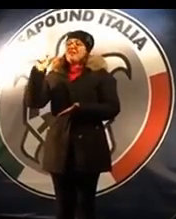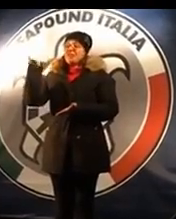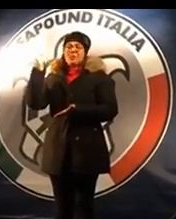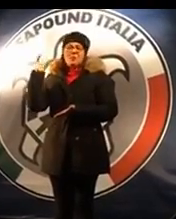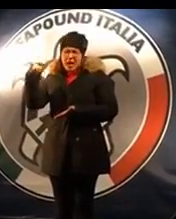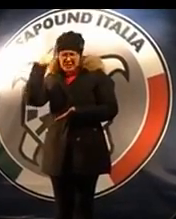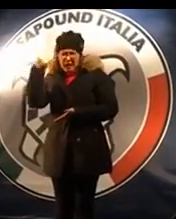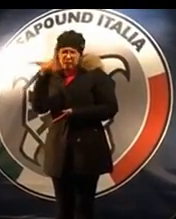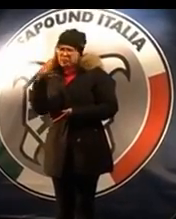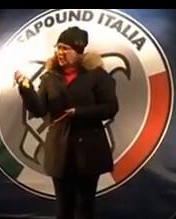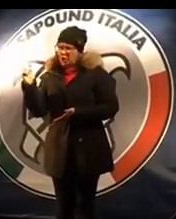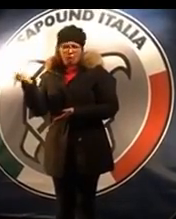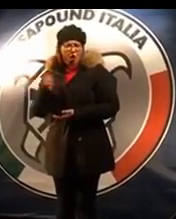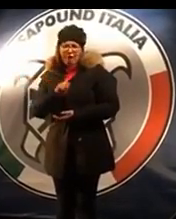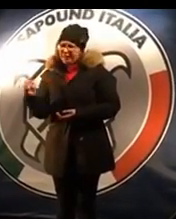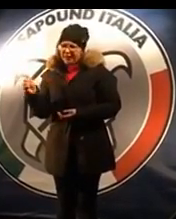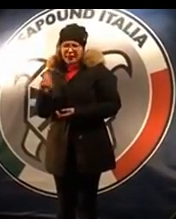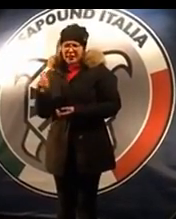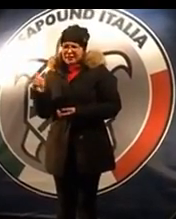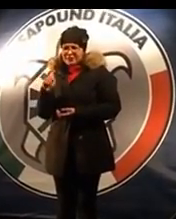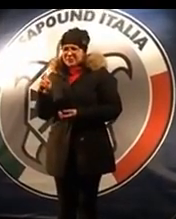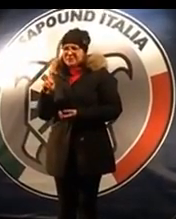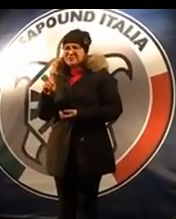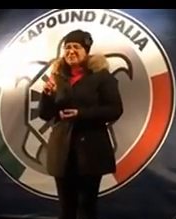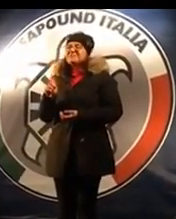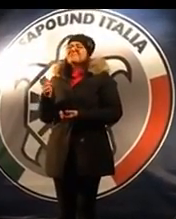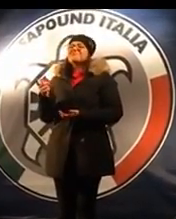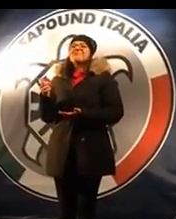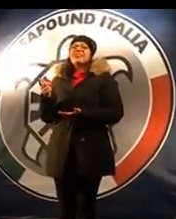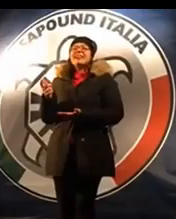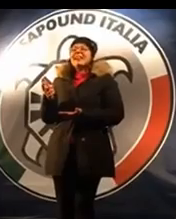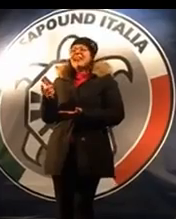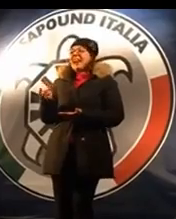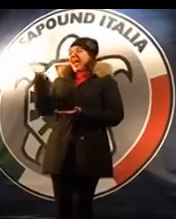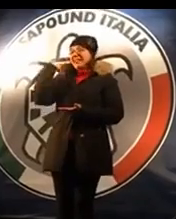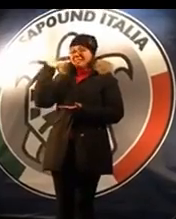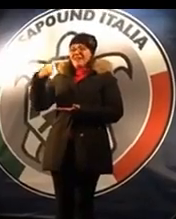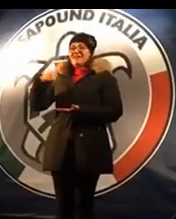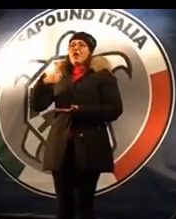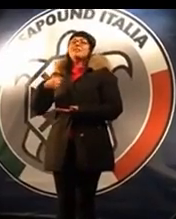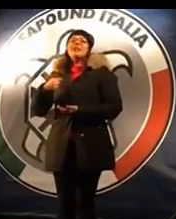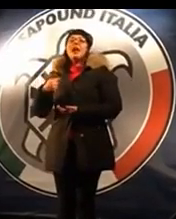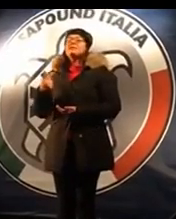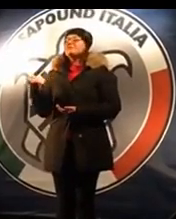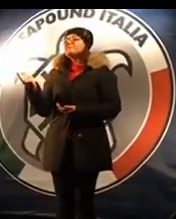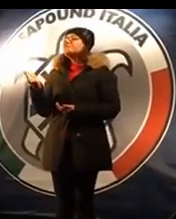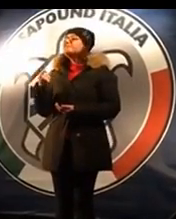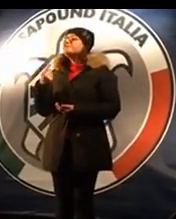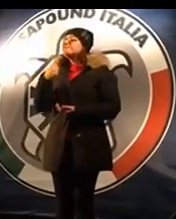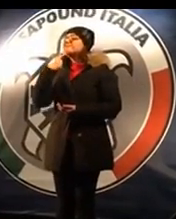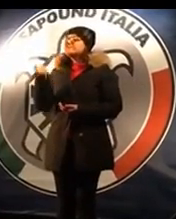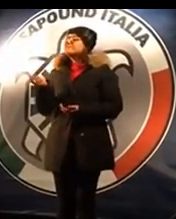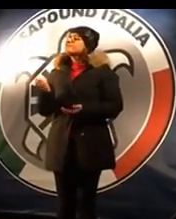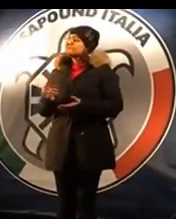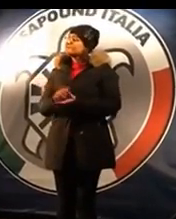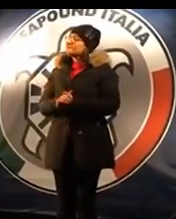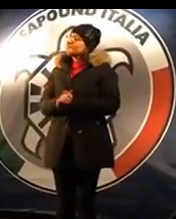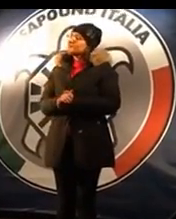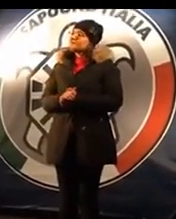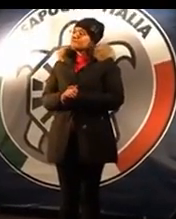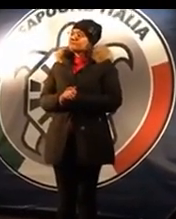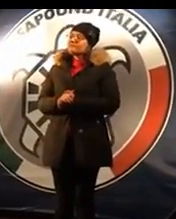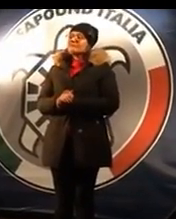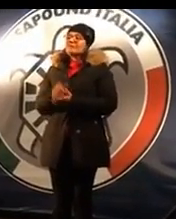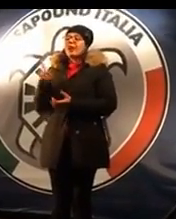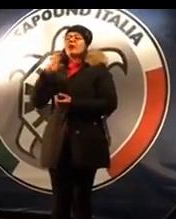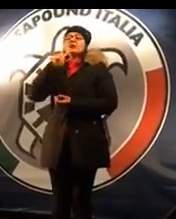possono vincerle. L'altro giorno ho tirato un sasso nello stagno del centrodestra facendo quella dichiarazione, dicendo che sì, siamo pronti a sostenere